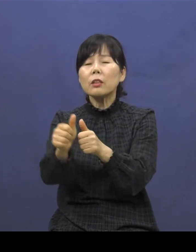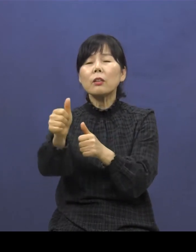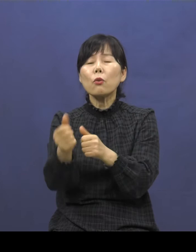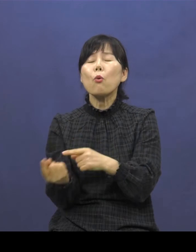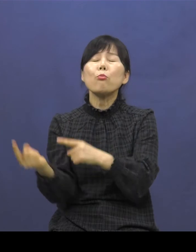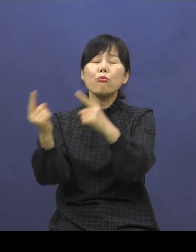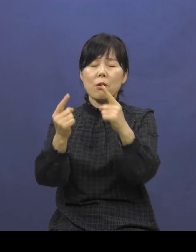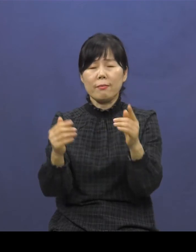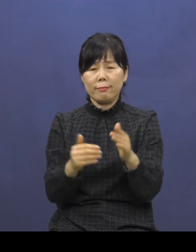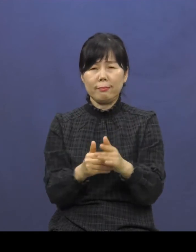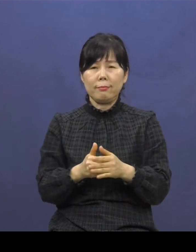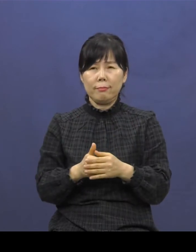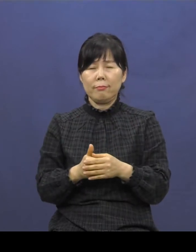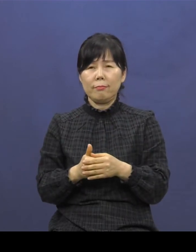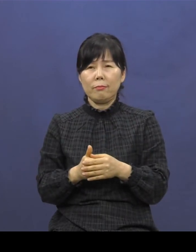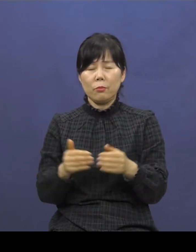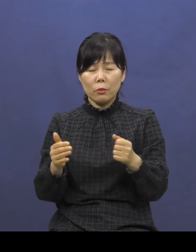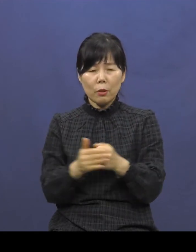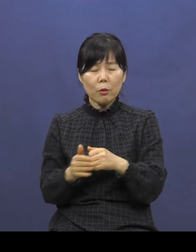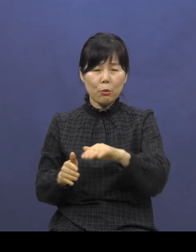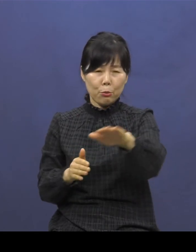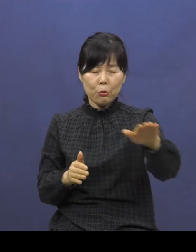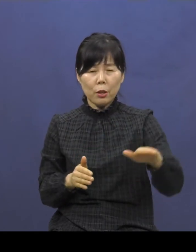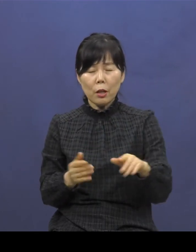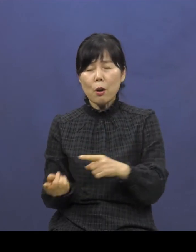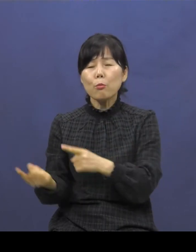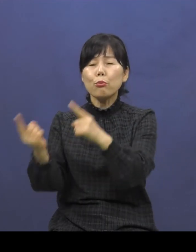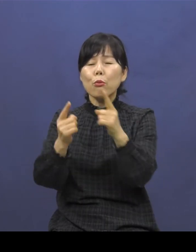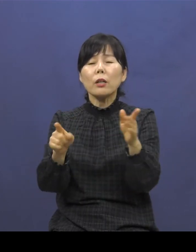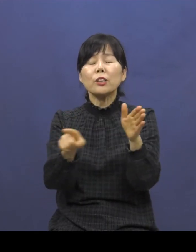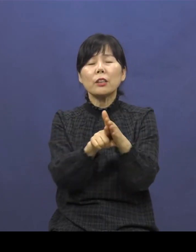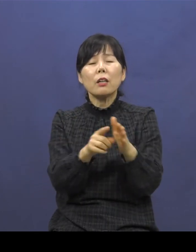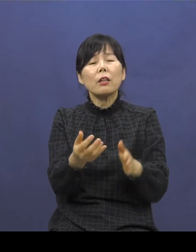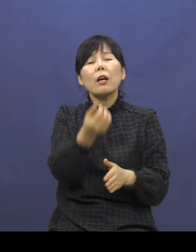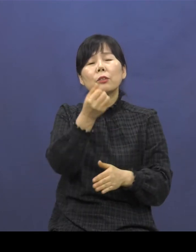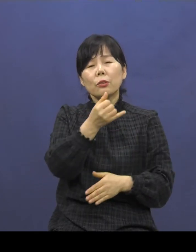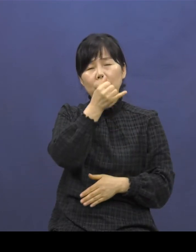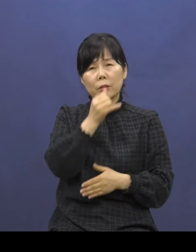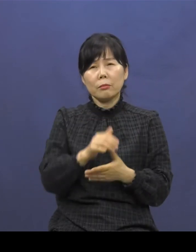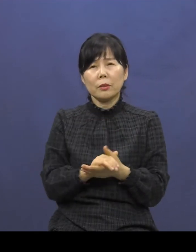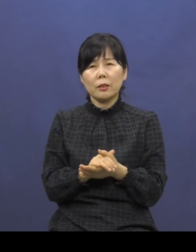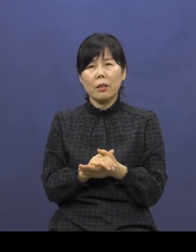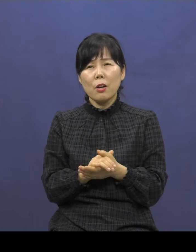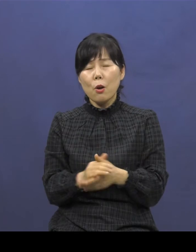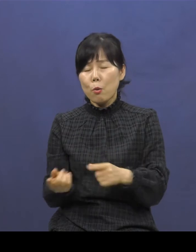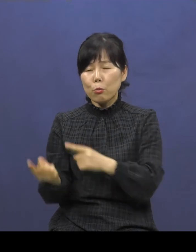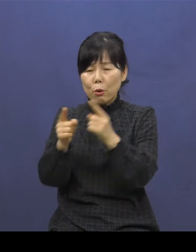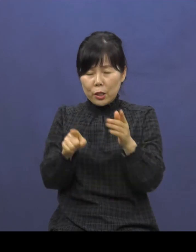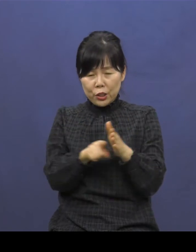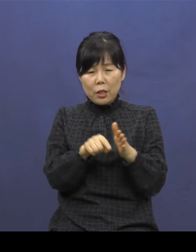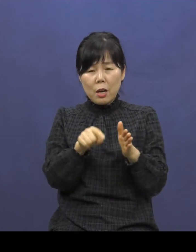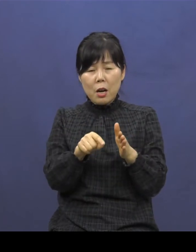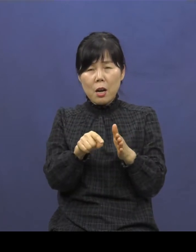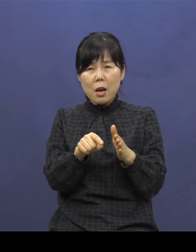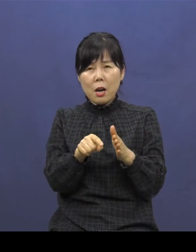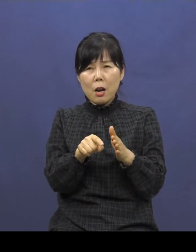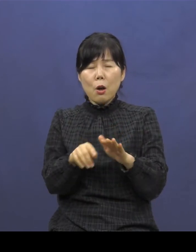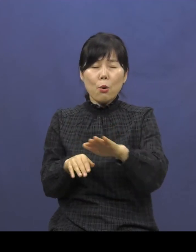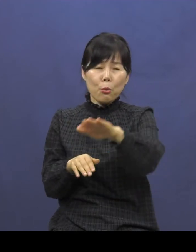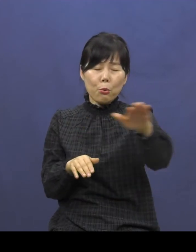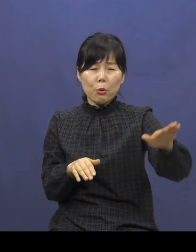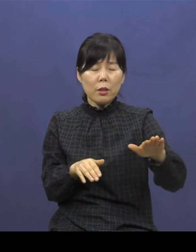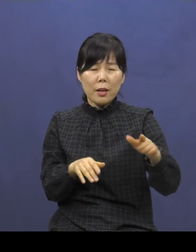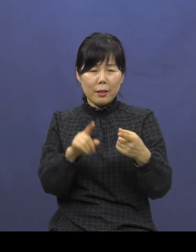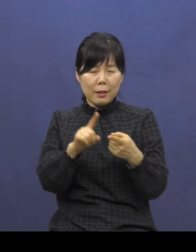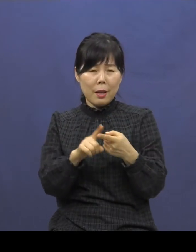이기고 부활하셨습니다. 그래서 우리에게 부활신앙이 있는 거예요. 이 부활신앙이